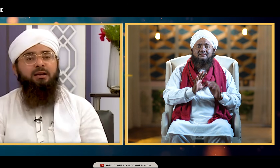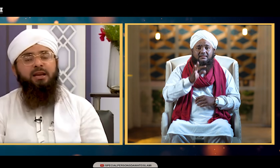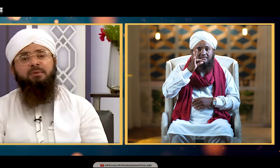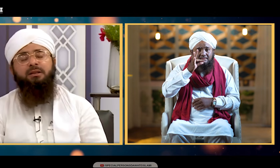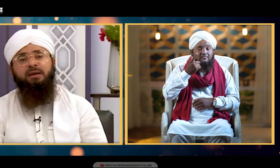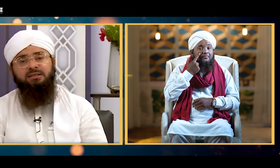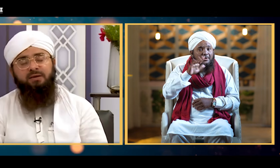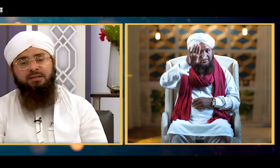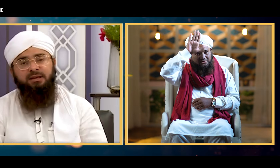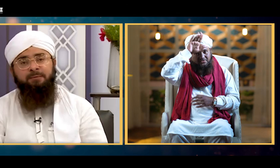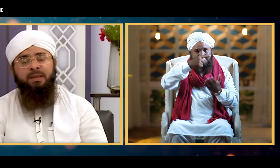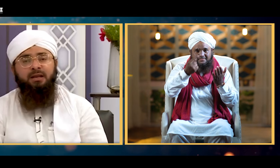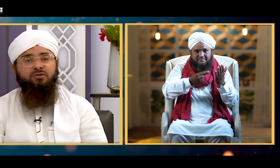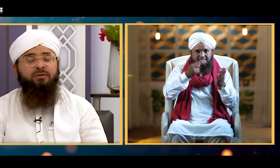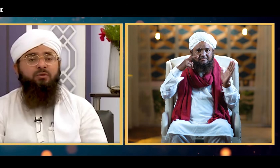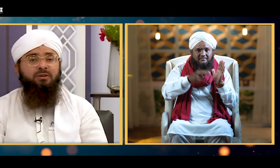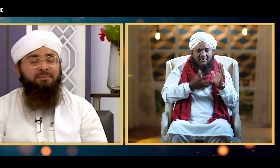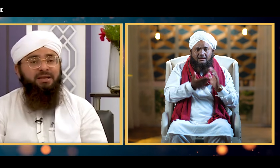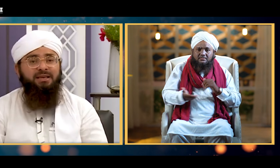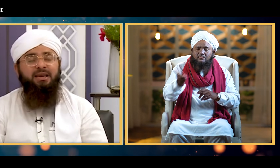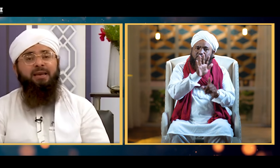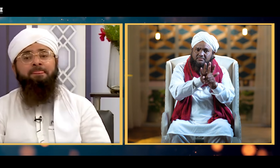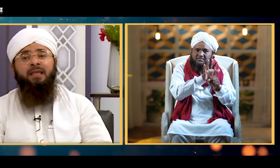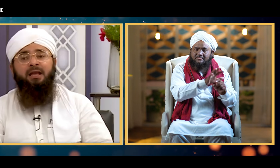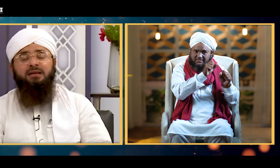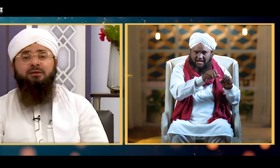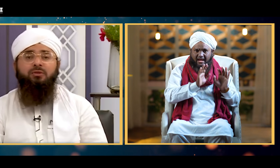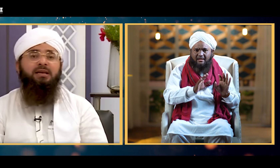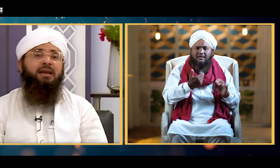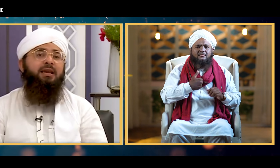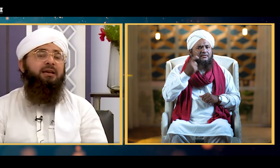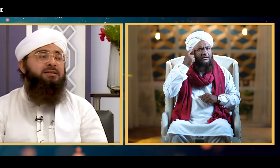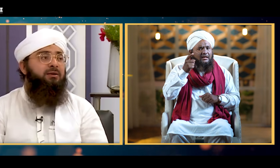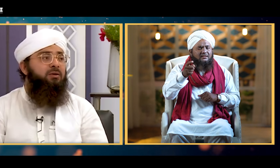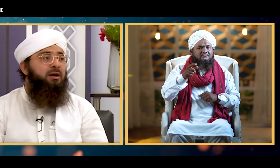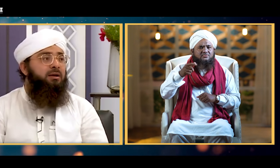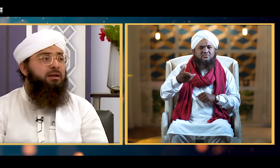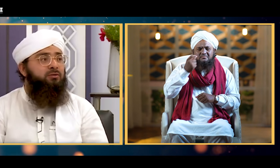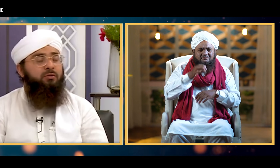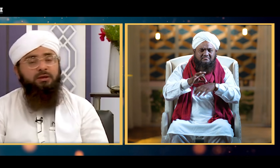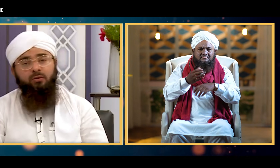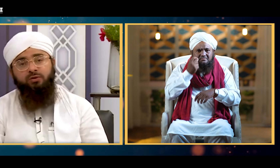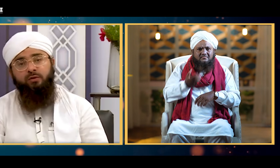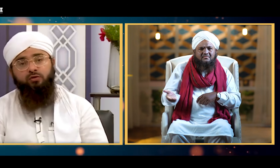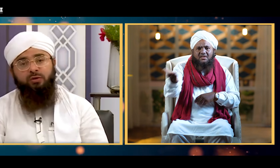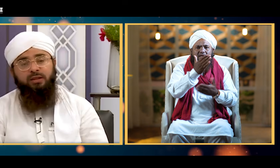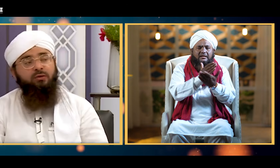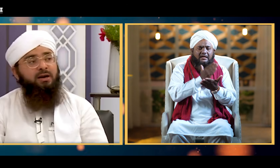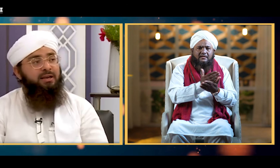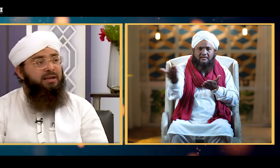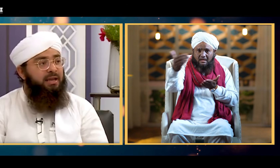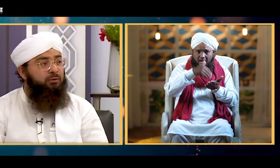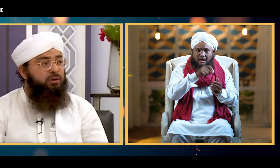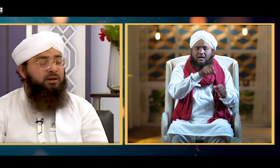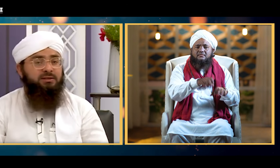العالیہ نے کئی مرتبہ اس حوالے سے جو ہے وہ تربیت کی ہے۔ اصل ہوتا یہ ہے کہ ان کسائیوں کا، یعنی جو یہ گوشت فروش ہوتے ہیں جو